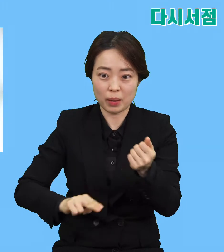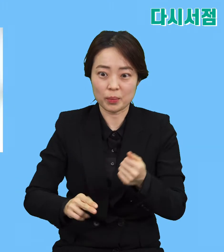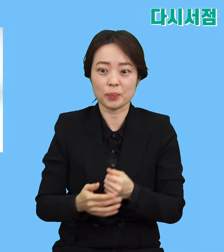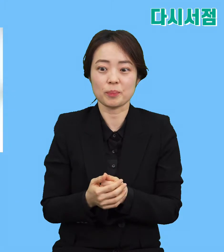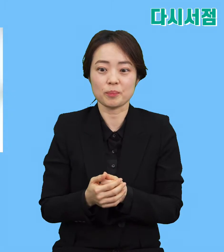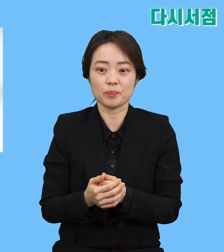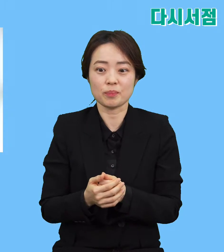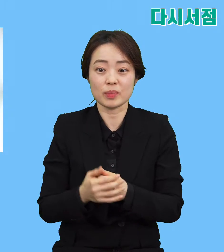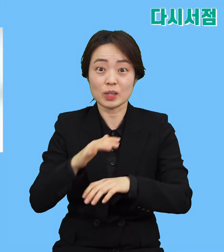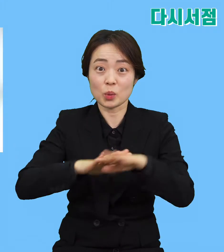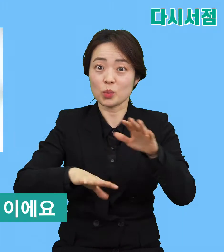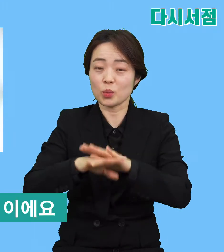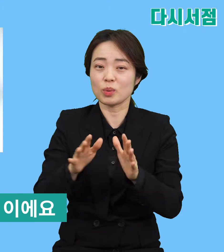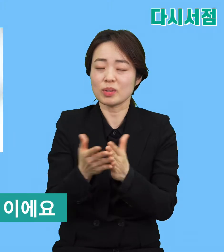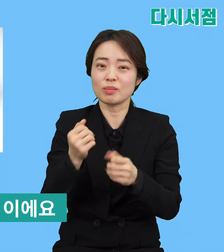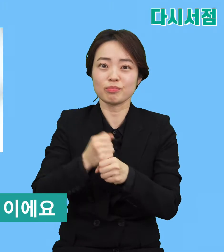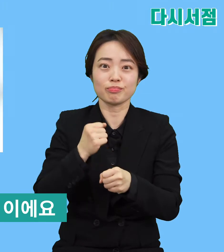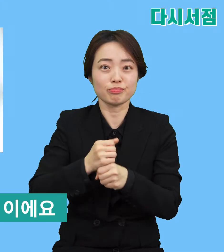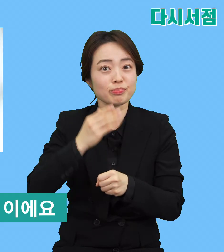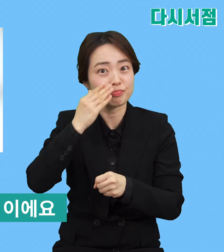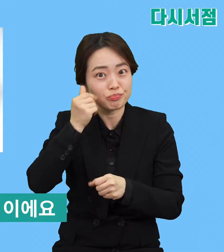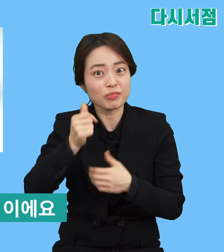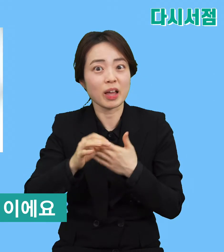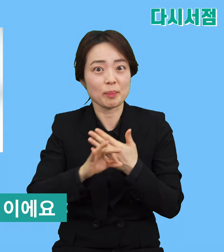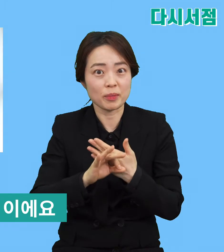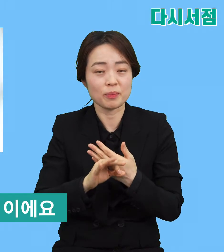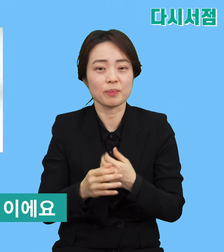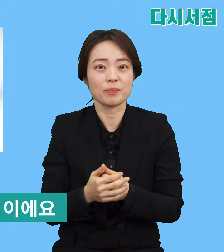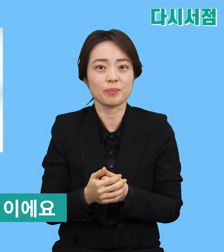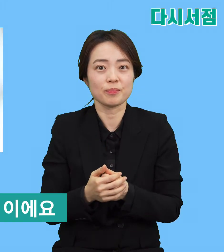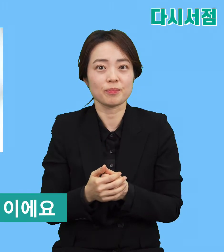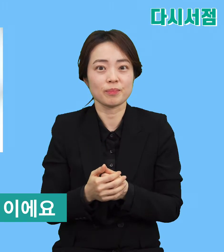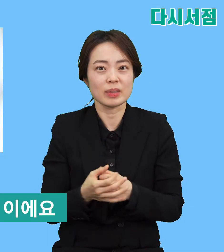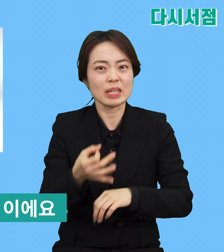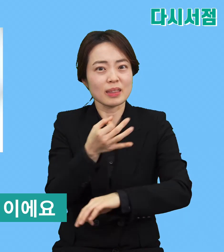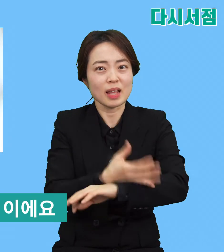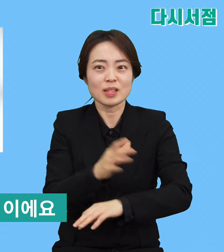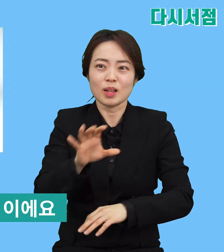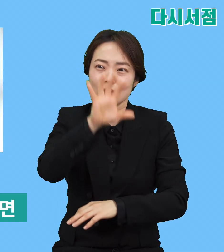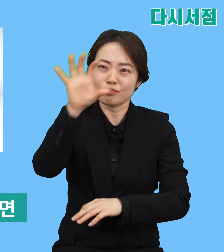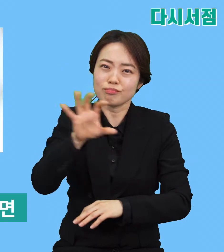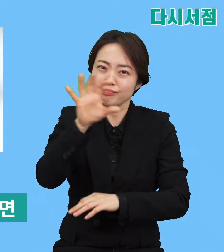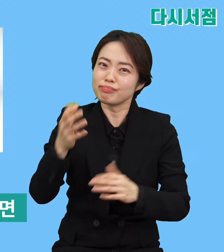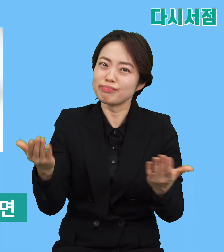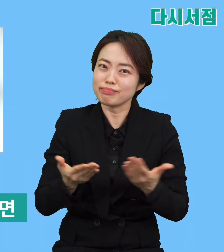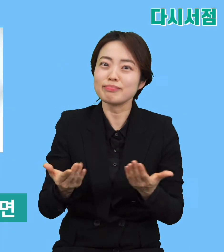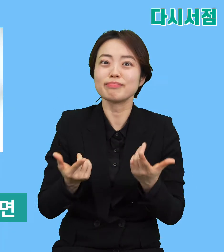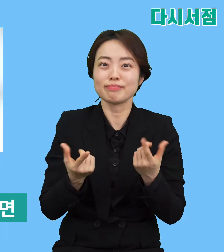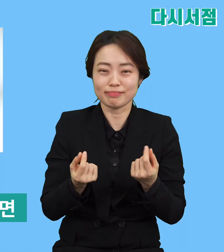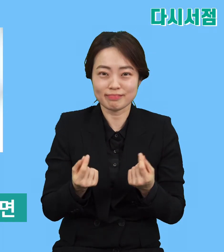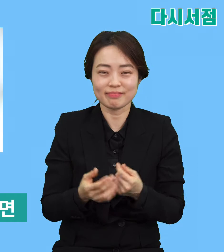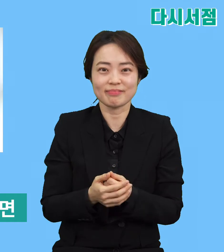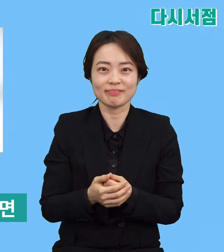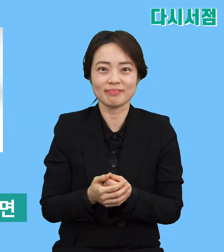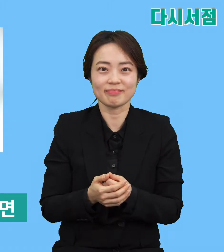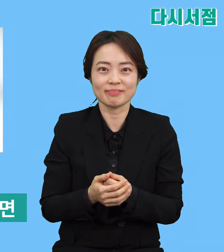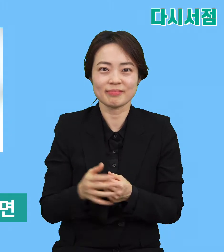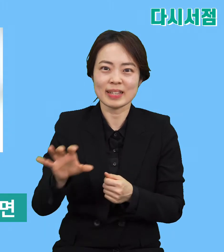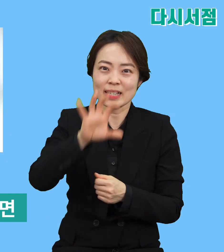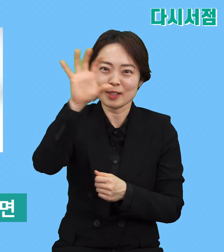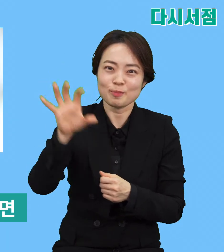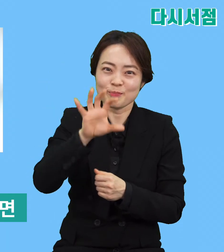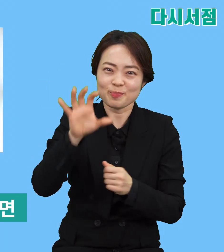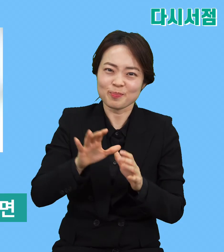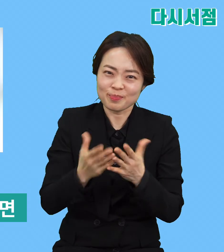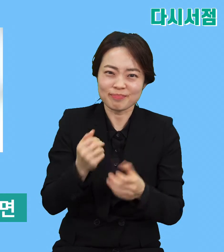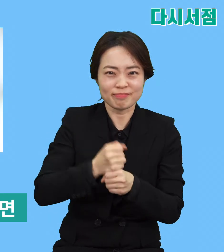손으로 계속 책을 만든다는 게 익숙해지면 단순 반복 노동이에요. 그래서 단순 반복적인